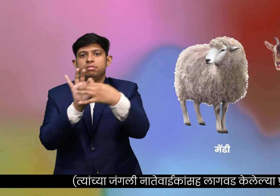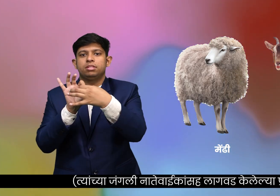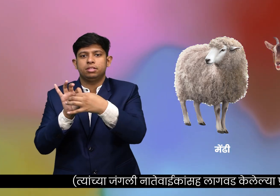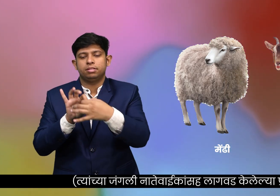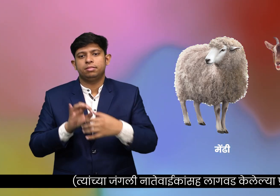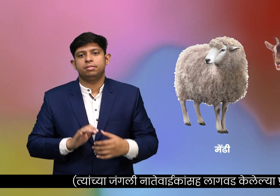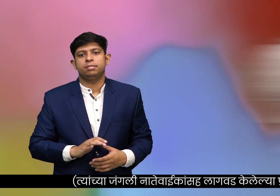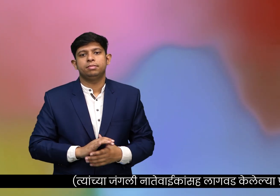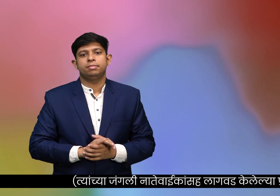चौथा,